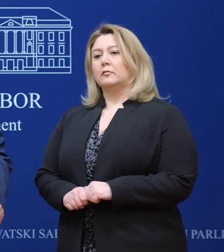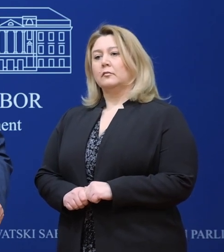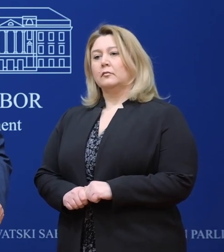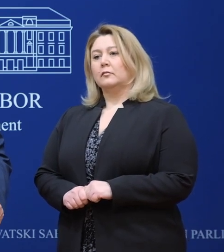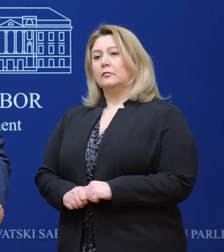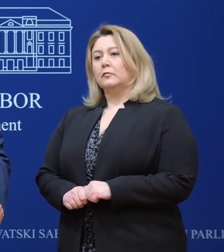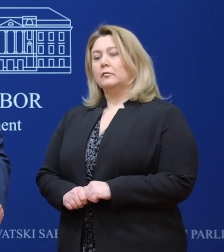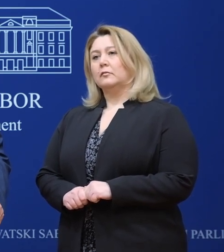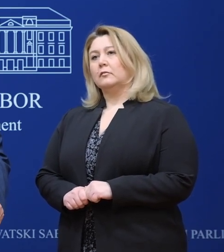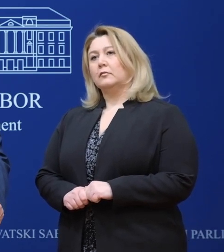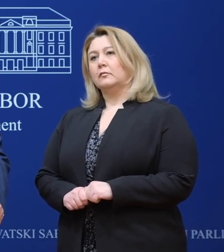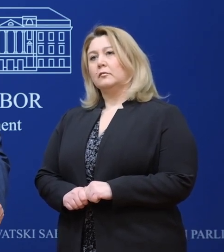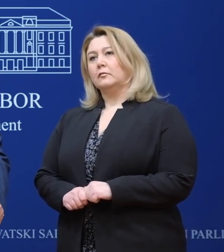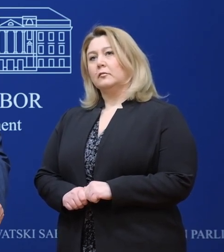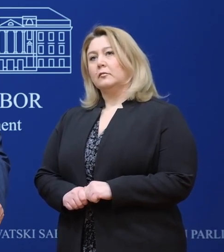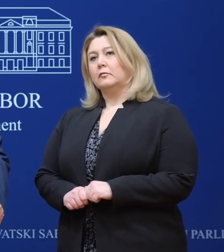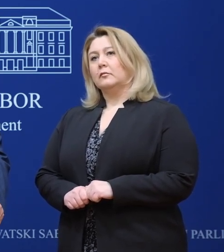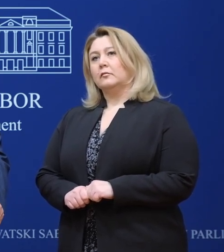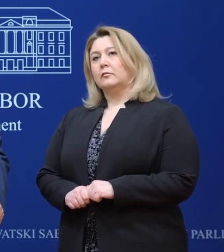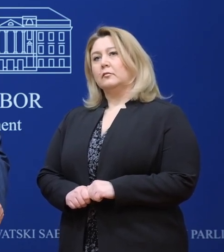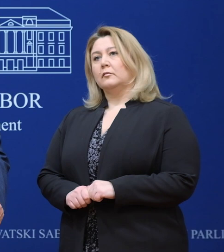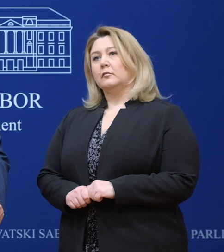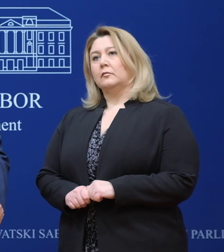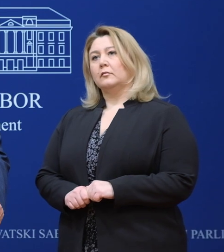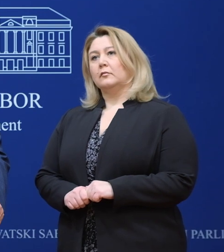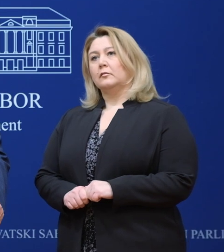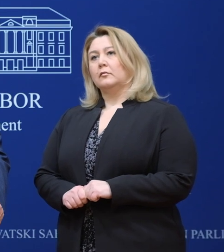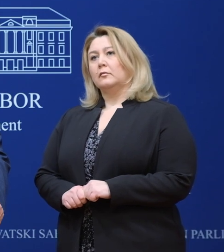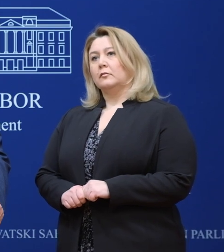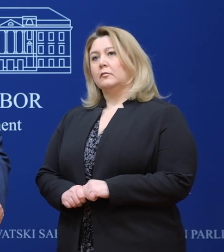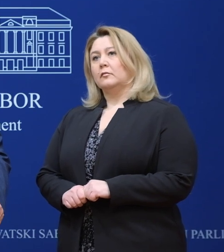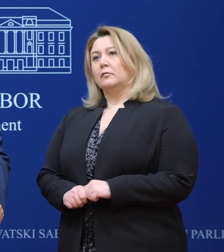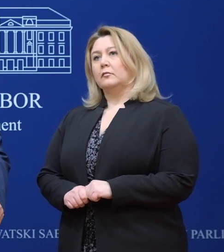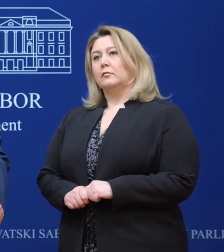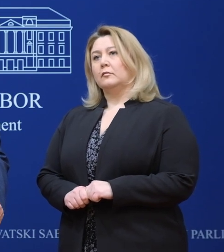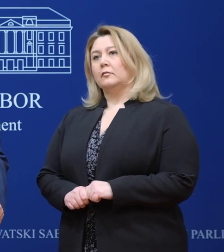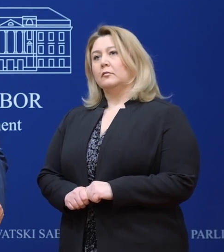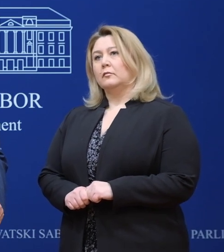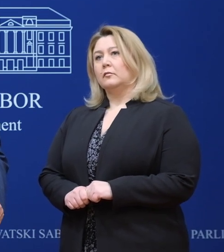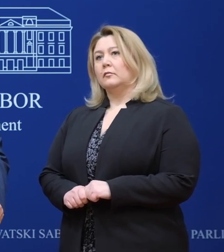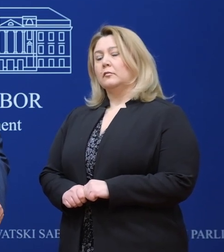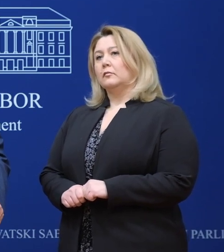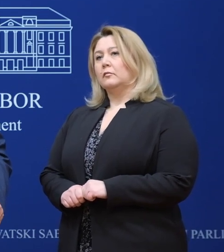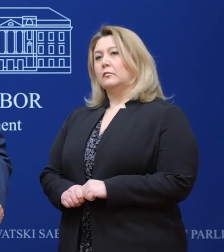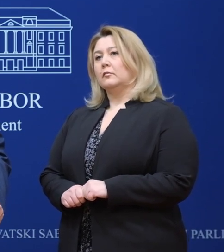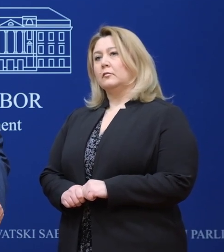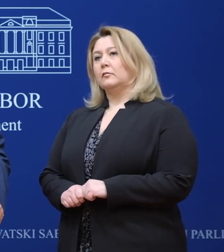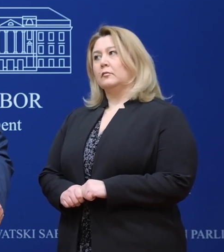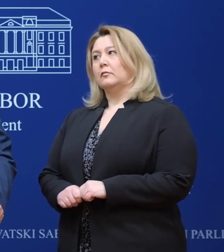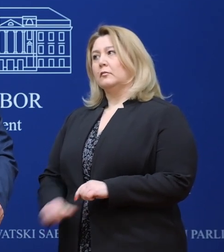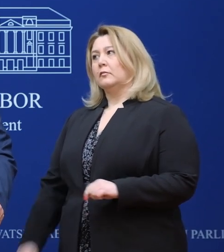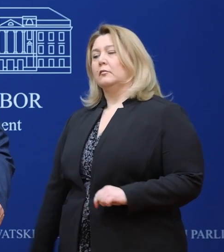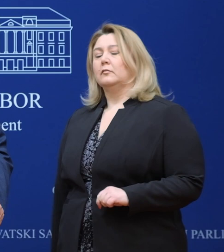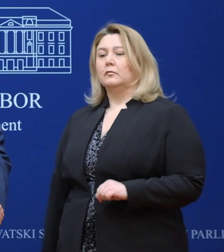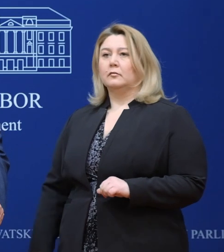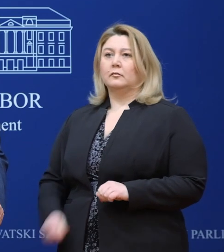se ovu instituciju isključio promatra kao prčvarnicu u kojoj se razgovara o nebitnim stvarima, a važne stvari se